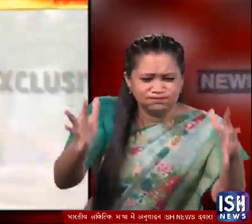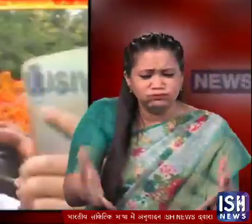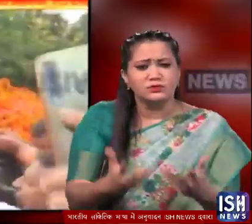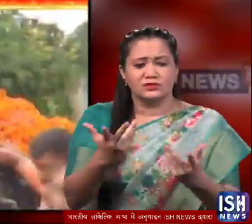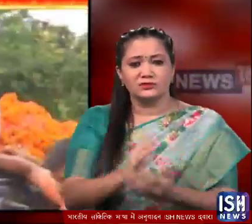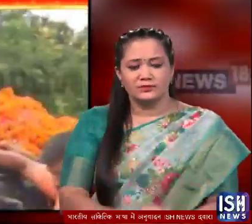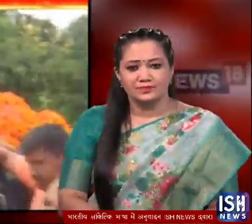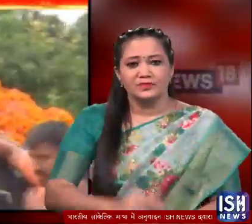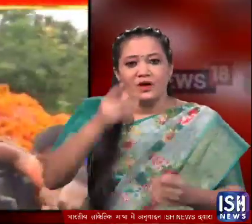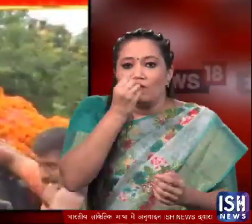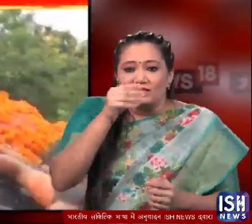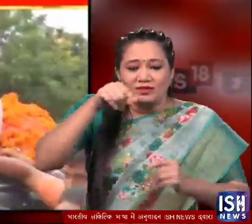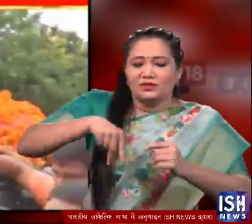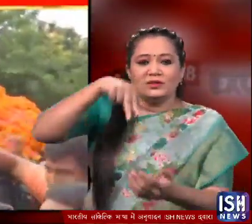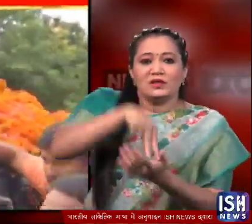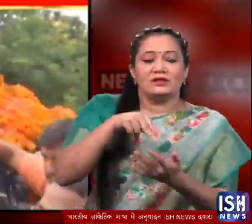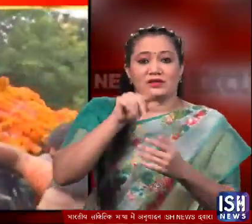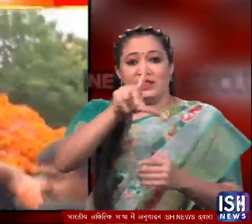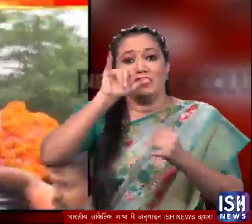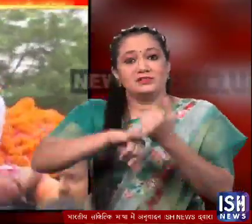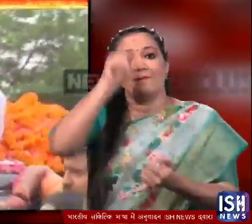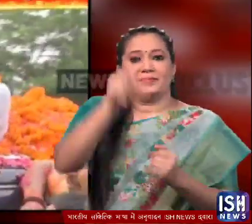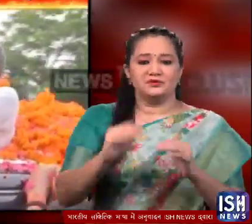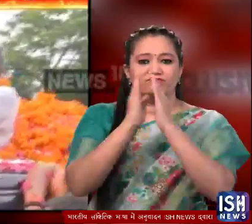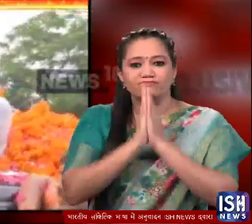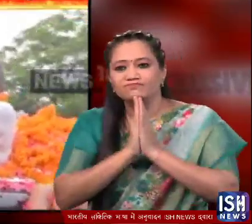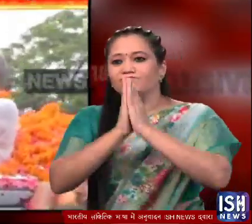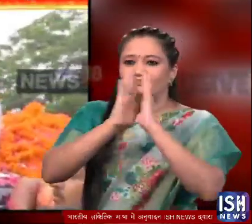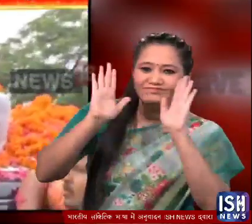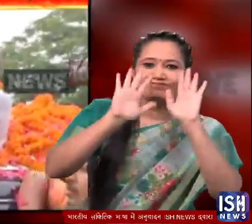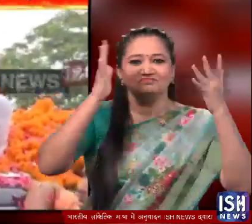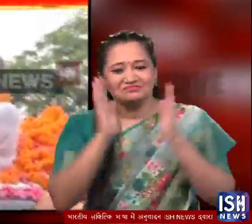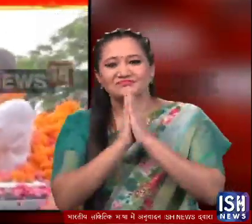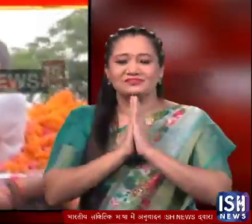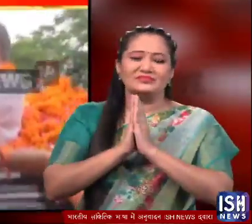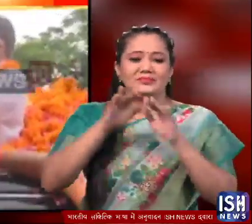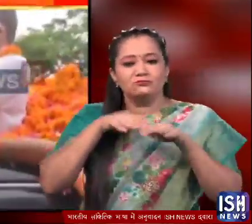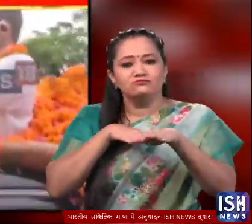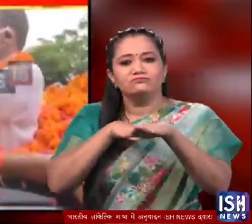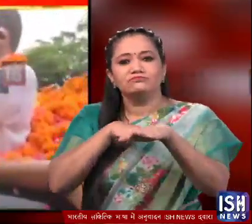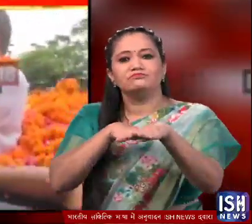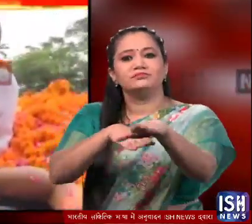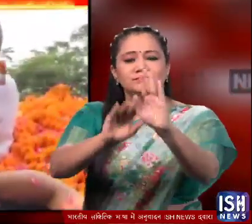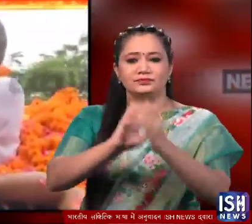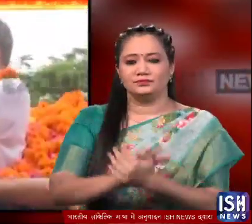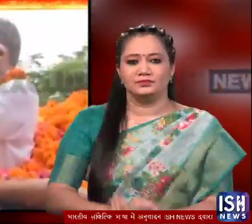हुई। फूलों के बीच खड़े हुए खुद लल्लन सिंह दिखे, हाथ जोड़कर अभिवादन लेते रहे और आगे बढ़ते रहे।